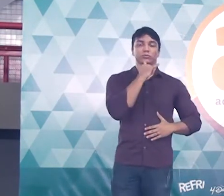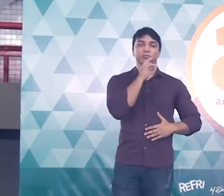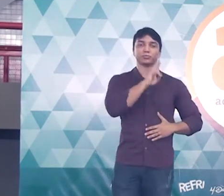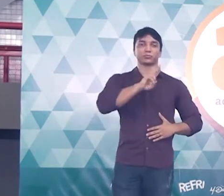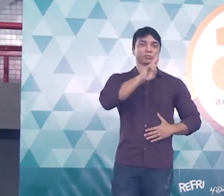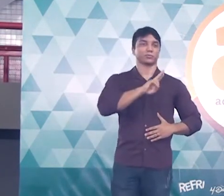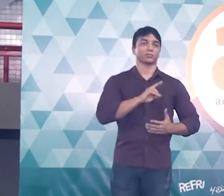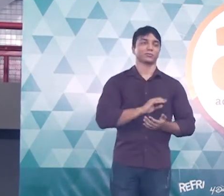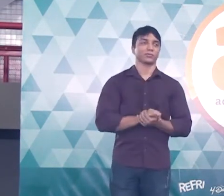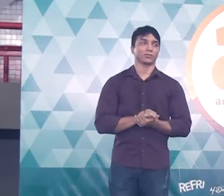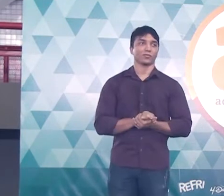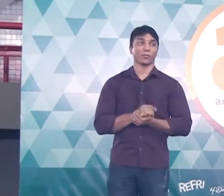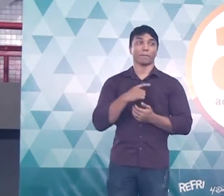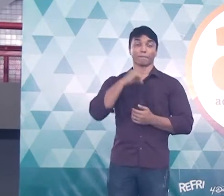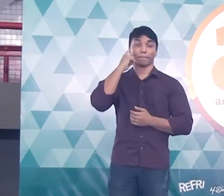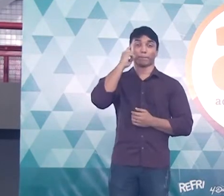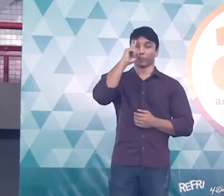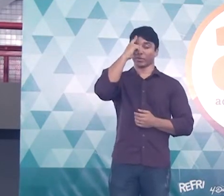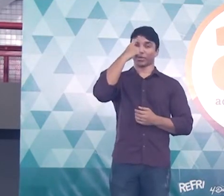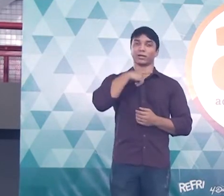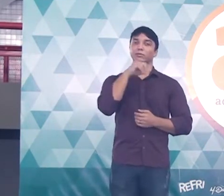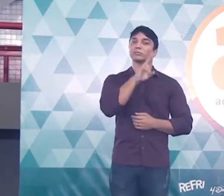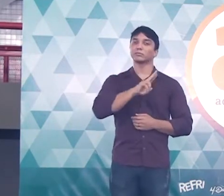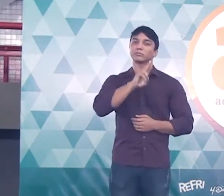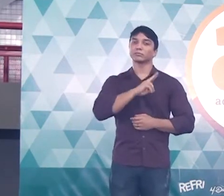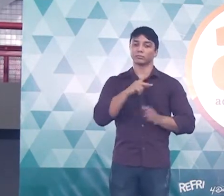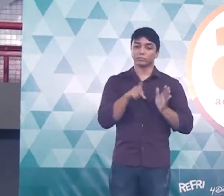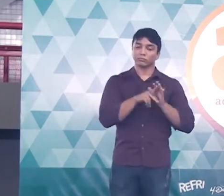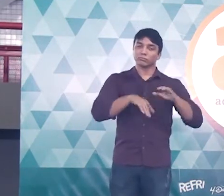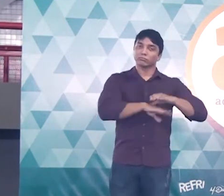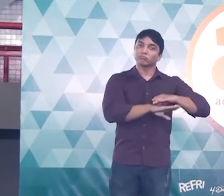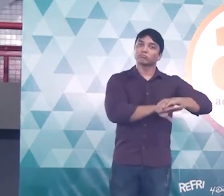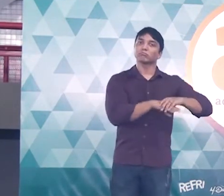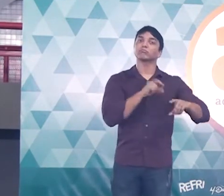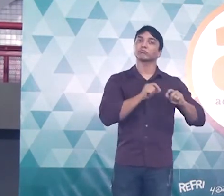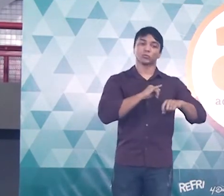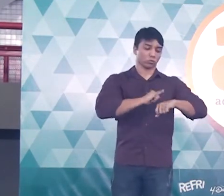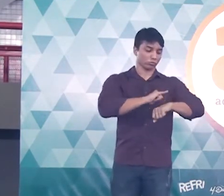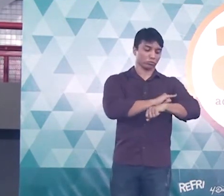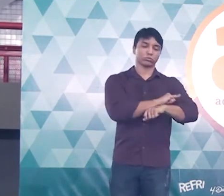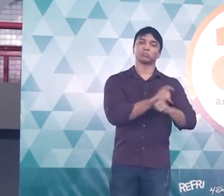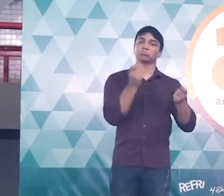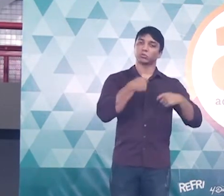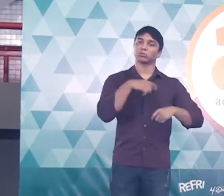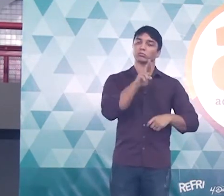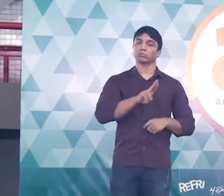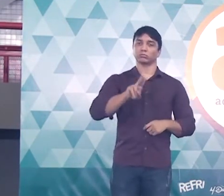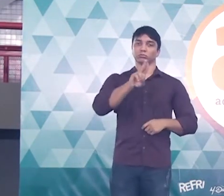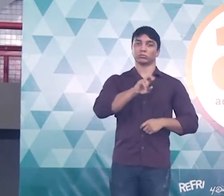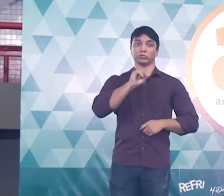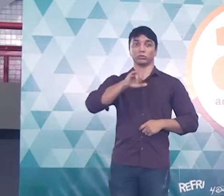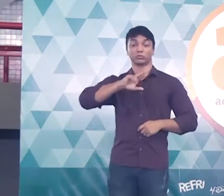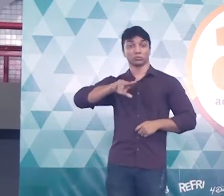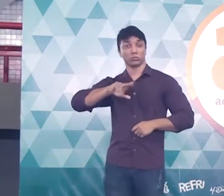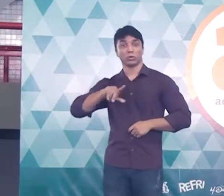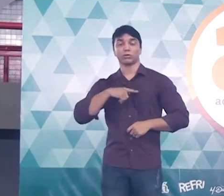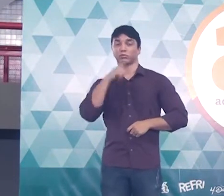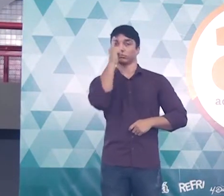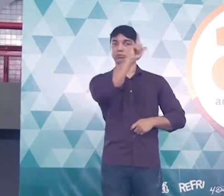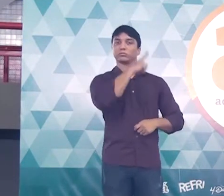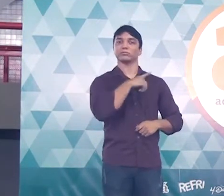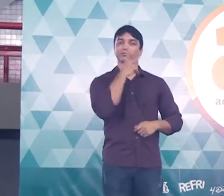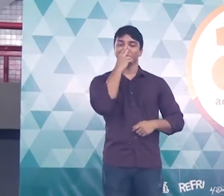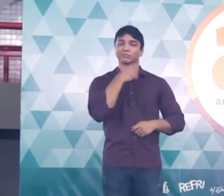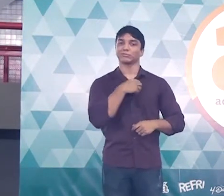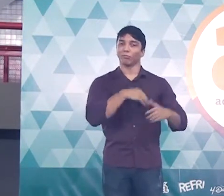a ideia dessa energia que fica acumulada na forma de gordura, ela pode ser utilizada. Se não for, acumula mais ainda,